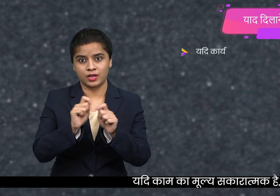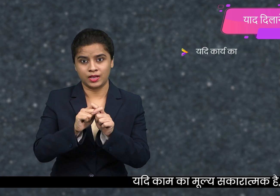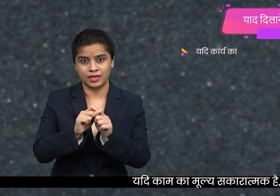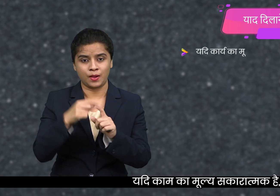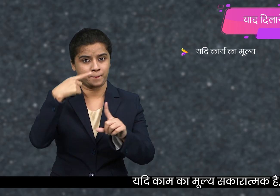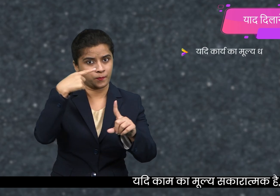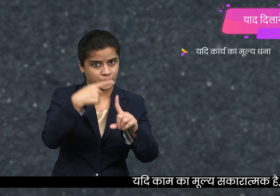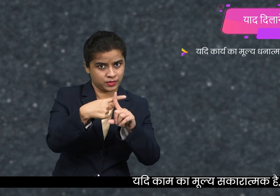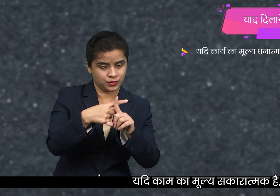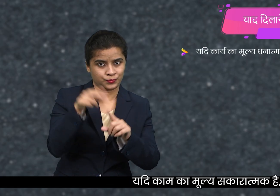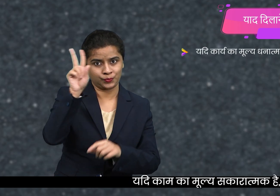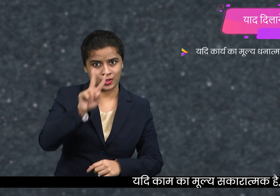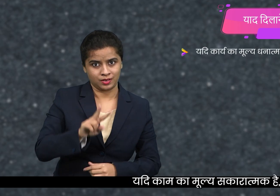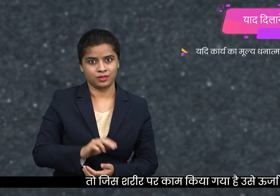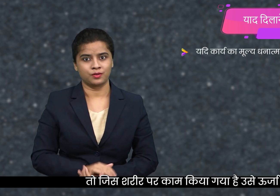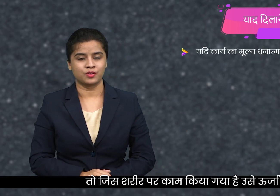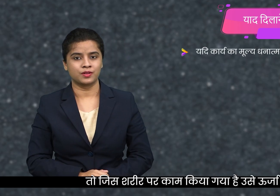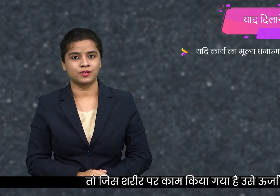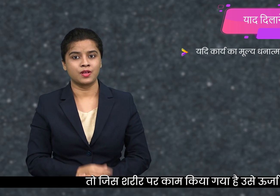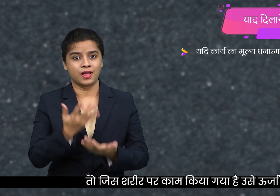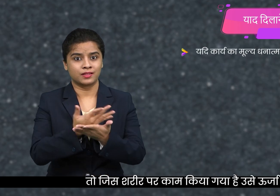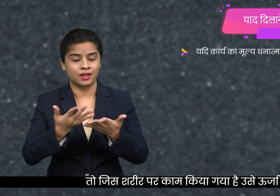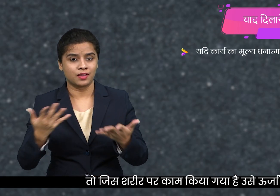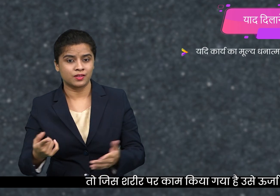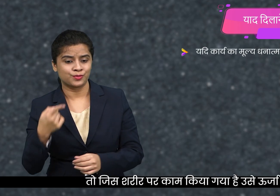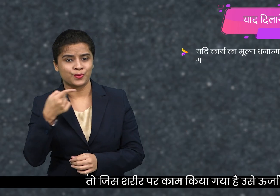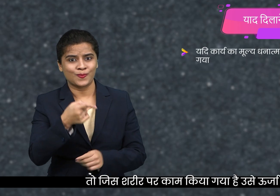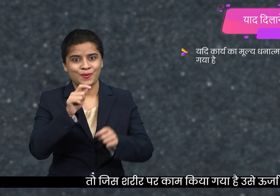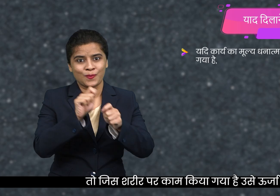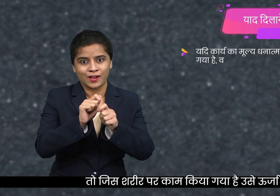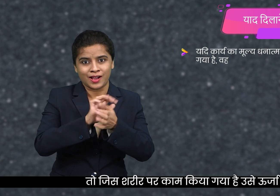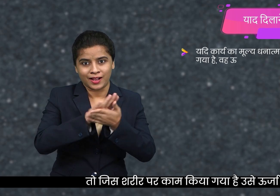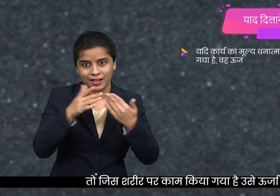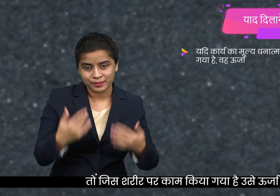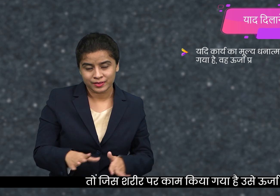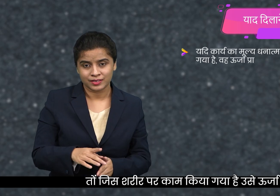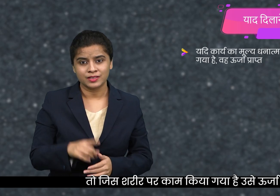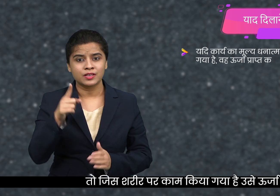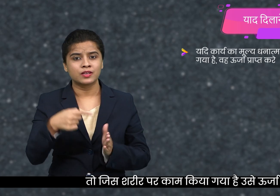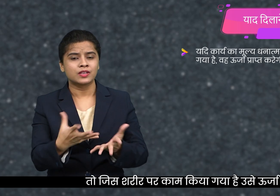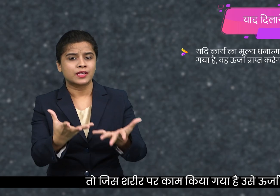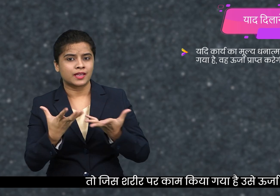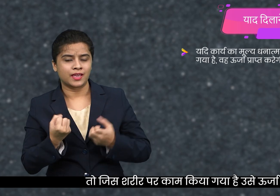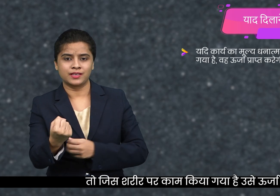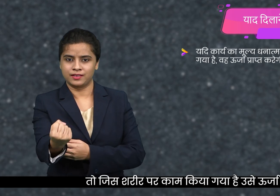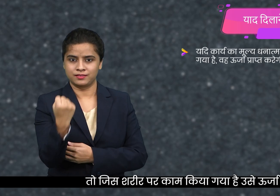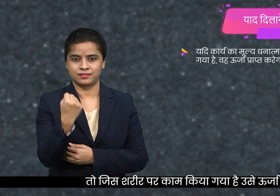यदि काम का मूल्य सकारात्मक है, तो जिस शरीर पर काम किया गया है उसे ऊर्जा प्राप्त